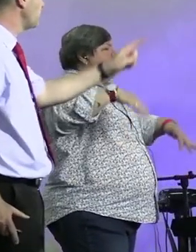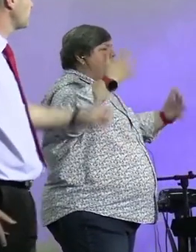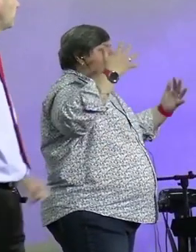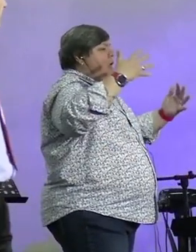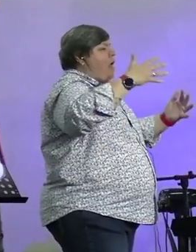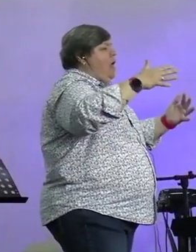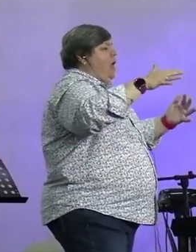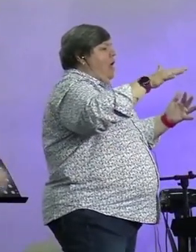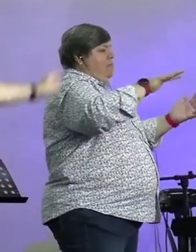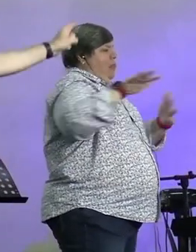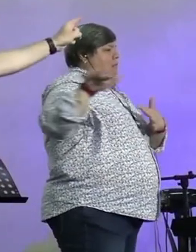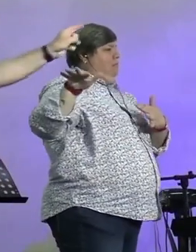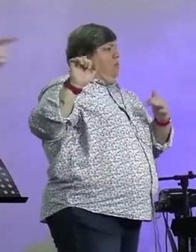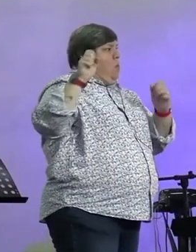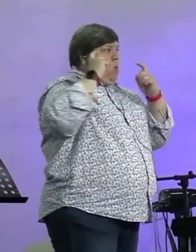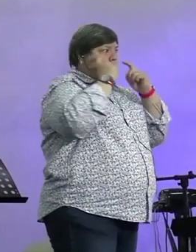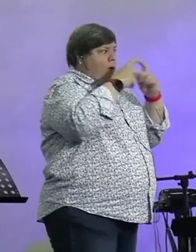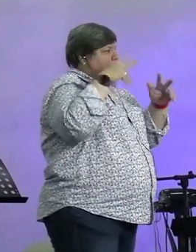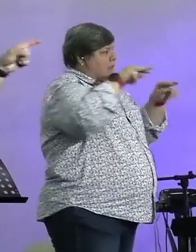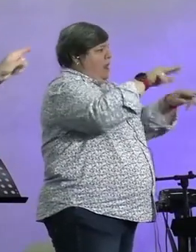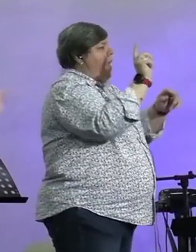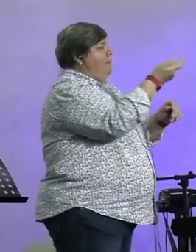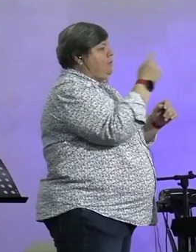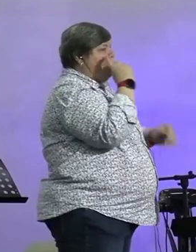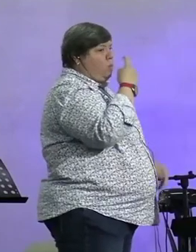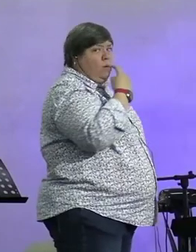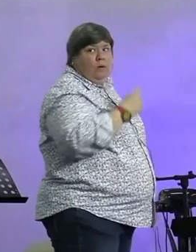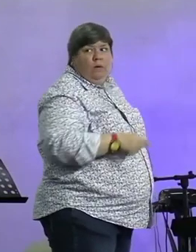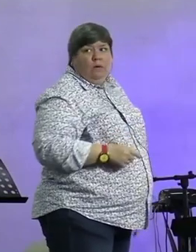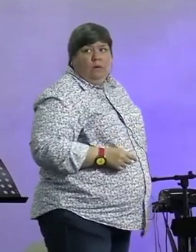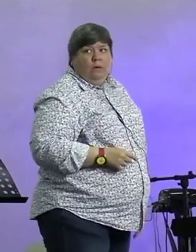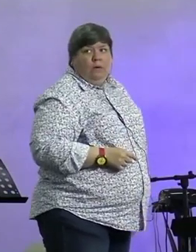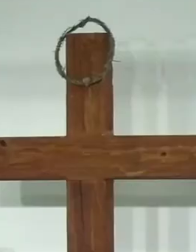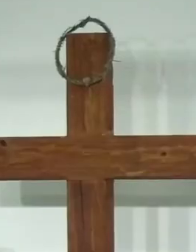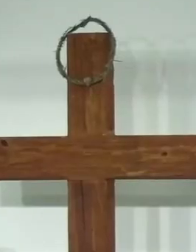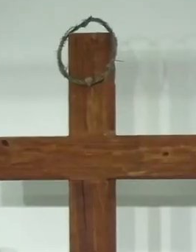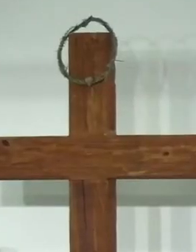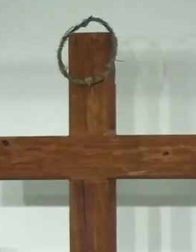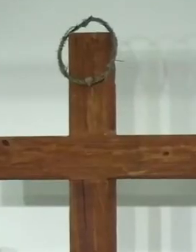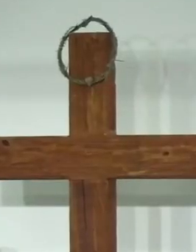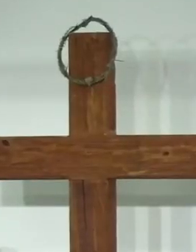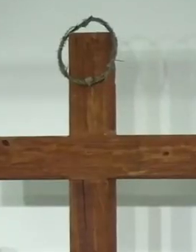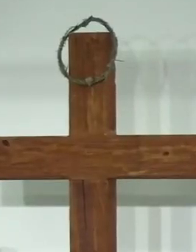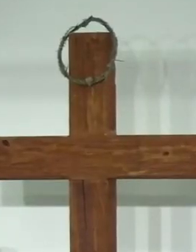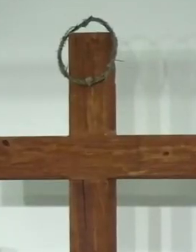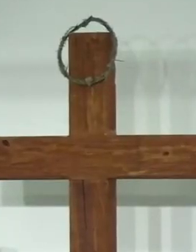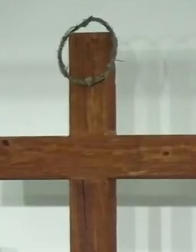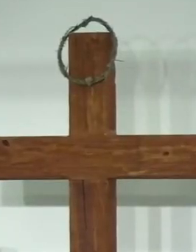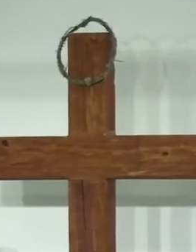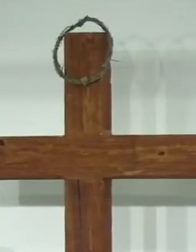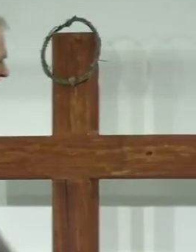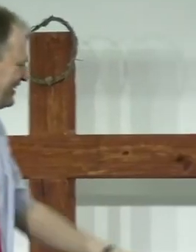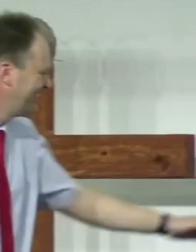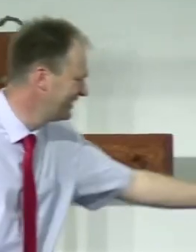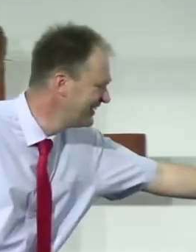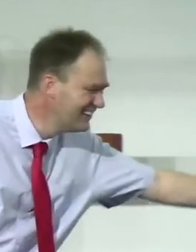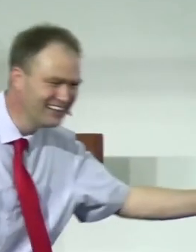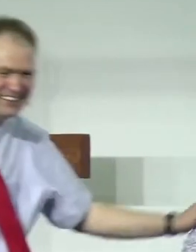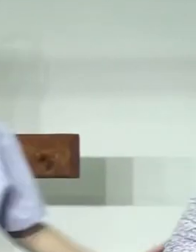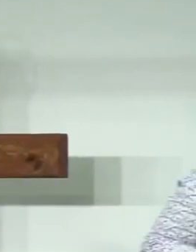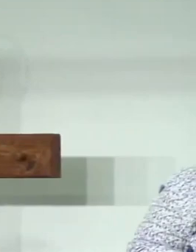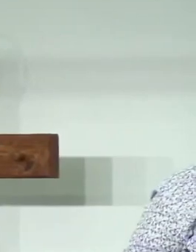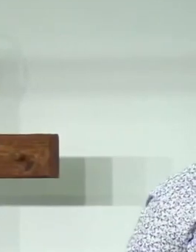Kan ek gou almal se oë kry? Kan ek gou almal se oë kry? Almal se oë. Ek moet 'n eerlike dankie aan sien.